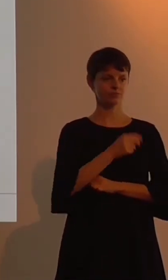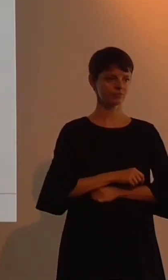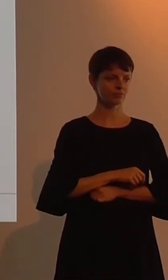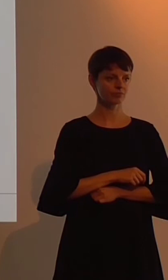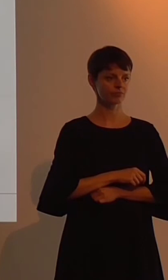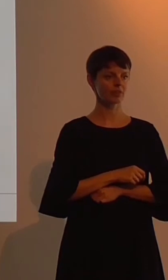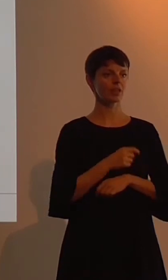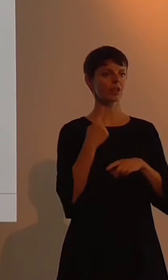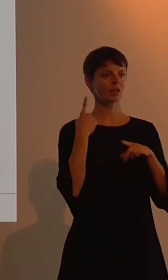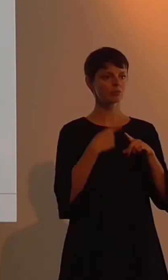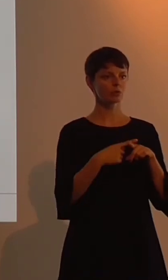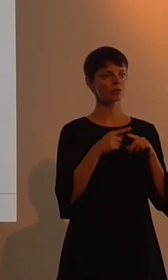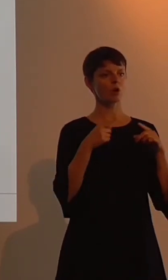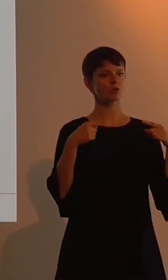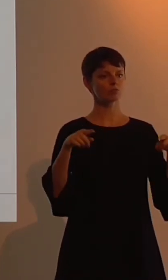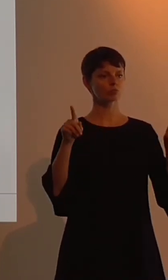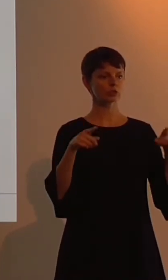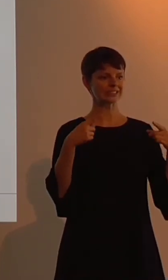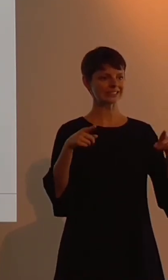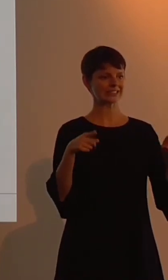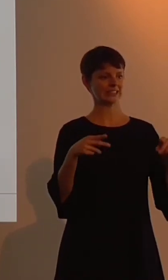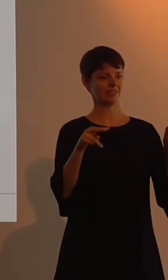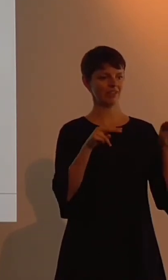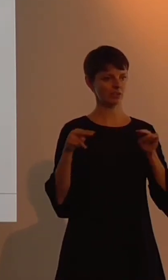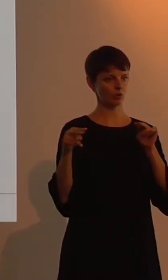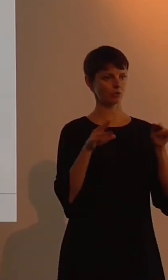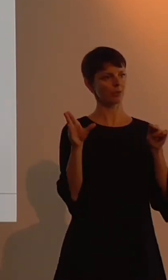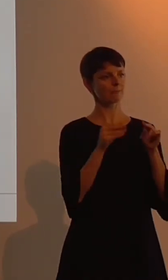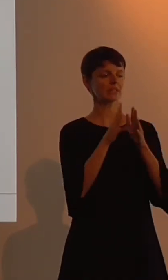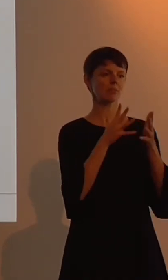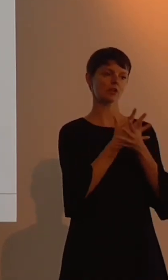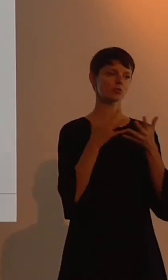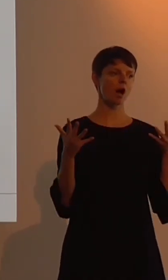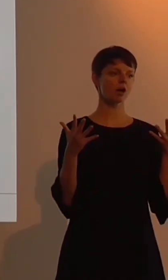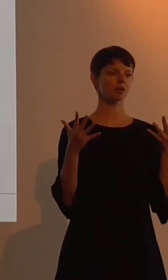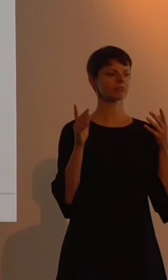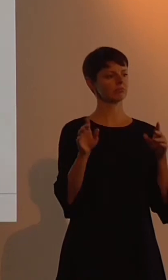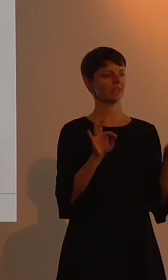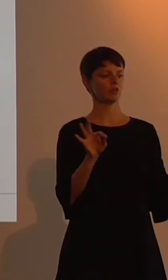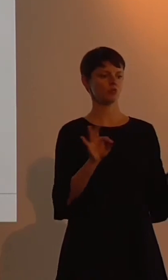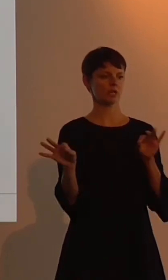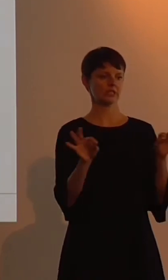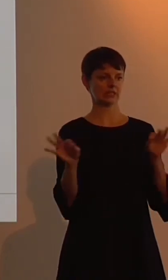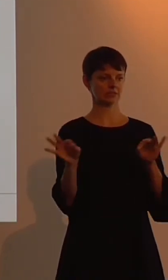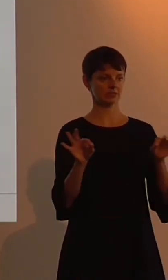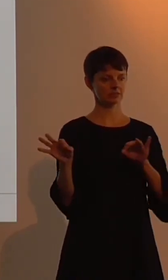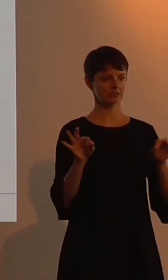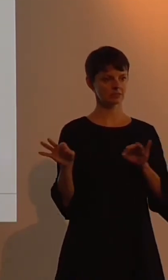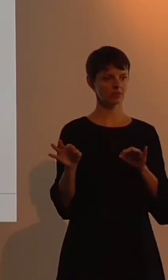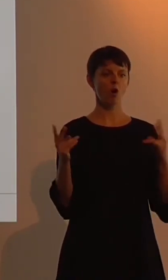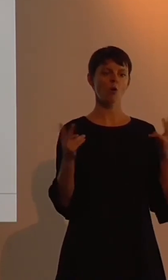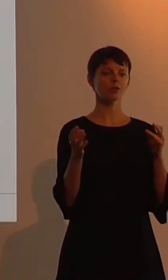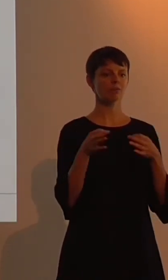Digitalkontest bekommen hat, wo es darum geht, zu hören, wie zugänglich sind, wenn sie so untersetzt werden. Das haben wir